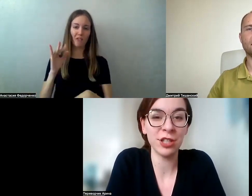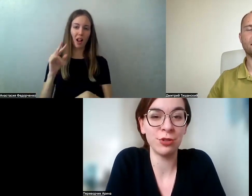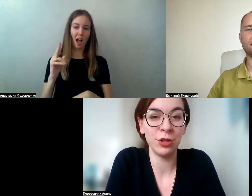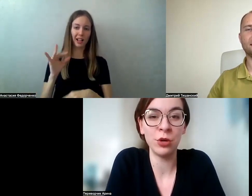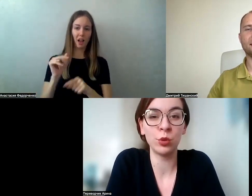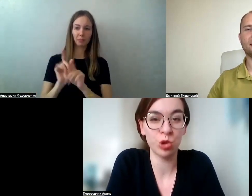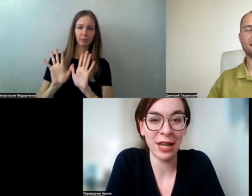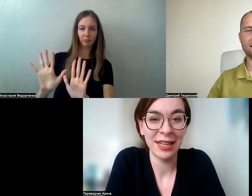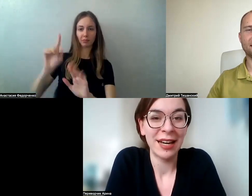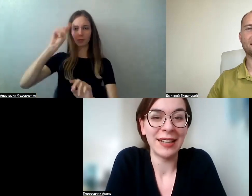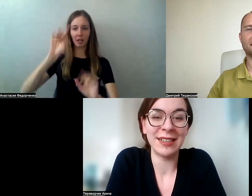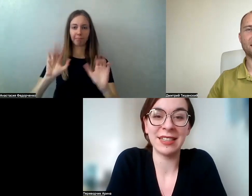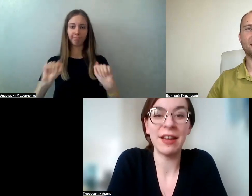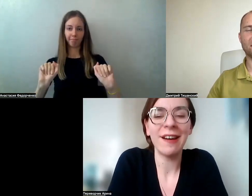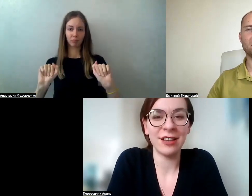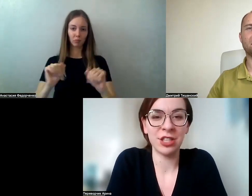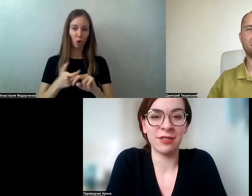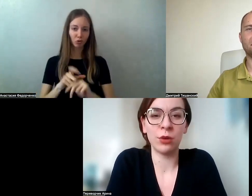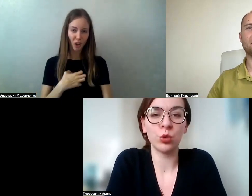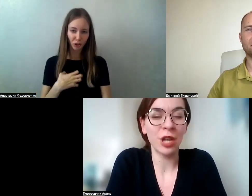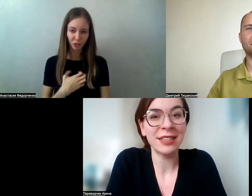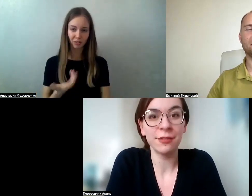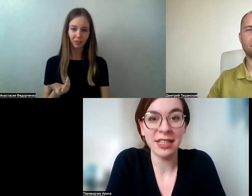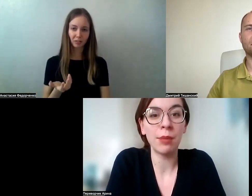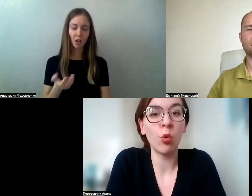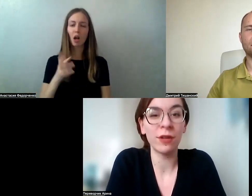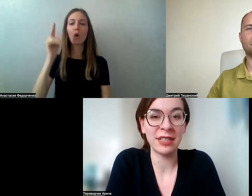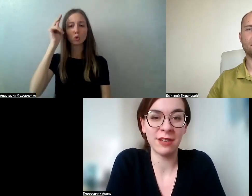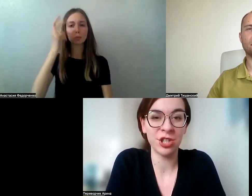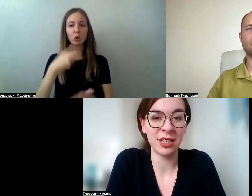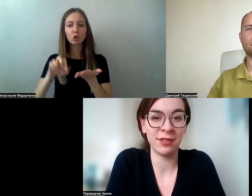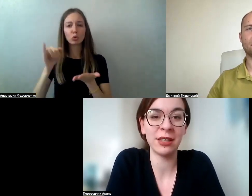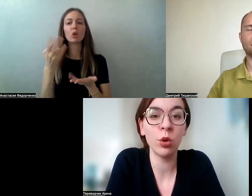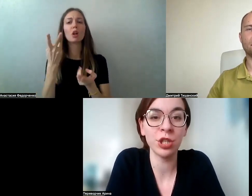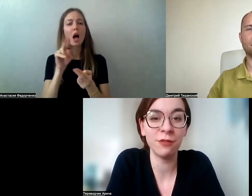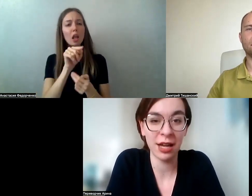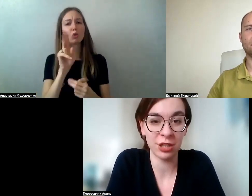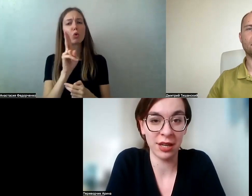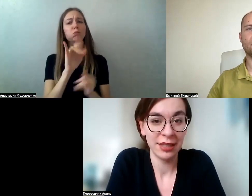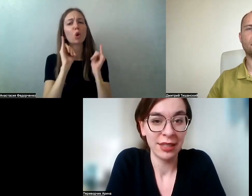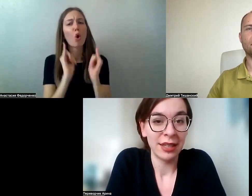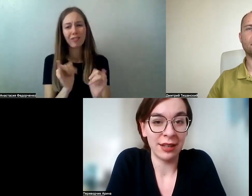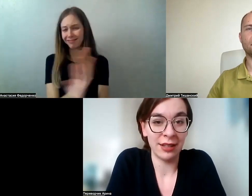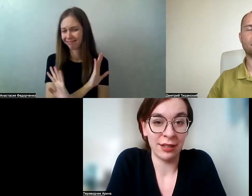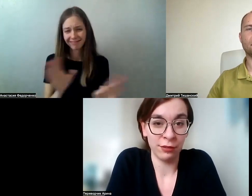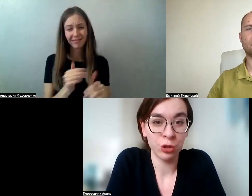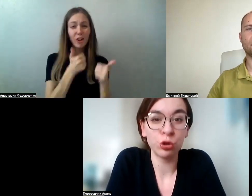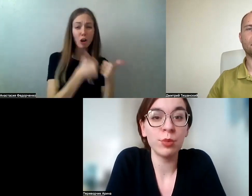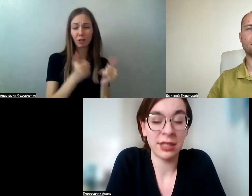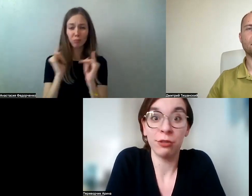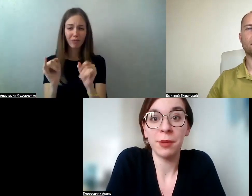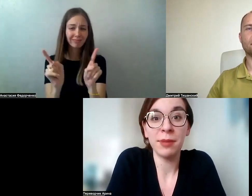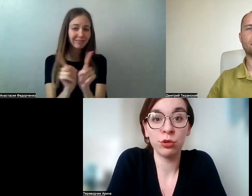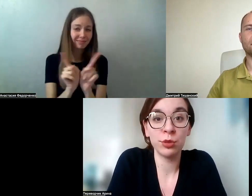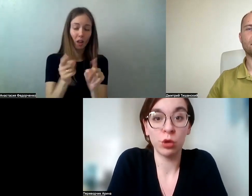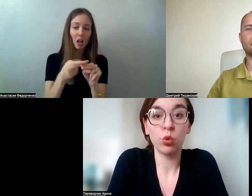своей жизнью и улучшать свои качества, улучшать в целом уровень своей жизни. Ведь это очень важно. Вы что